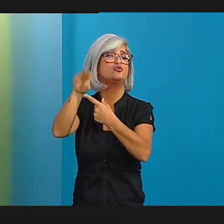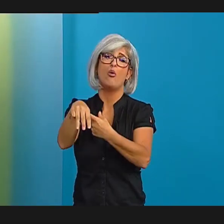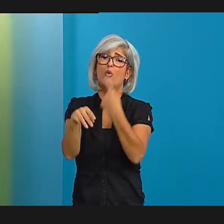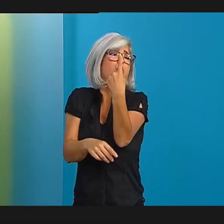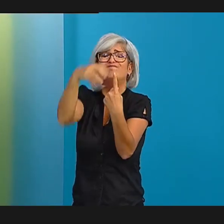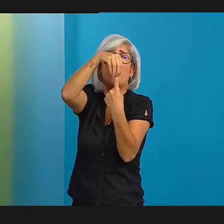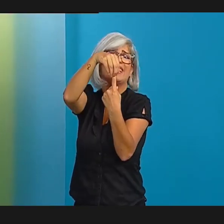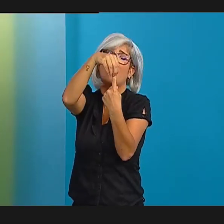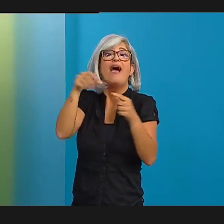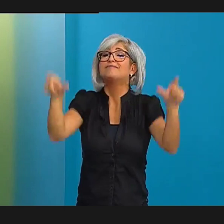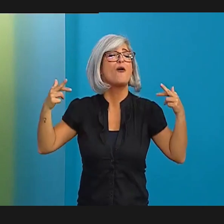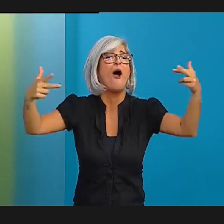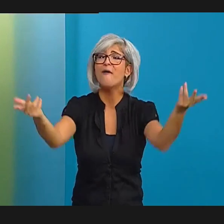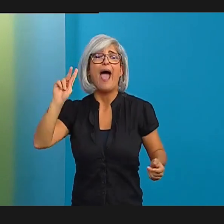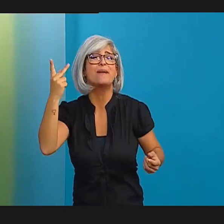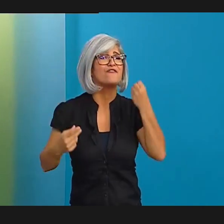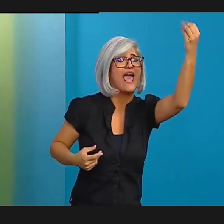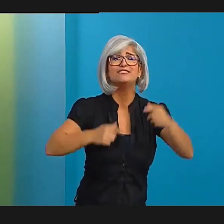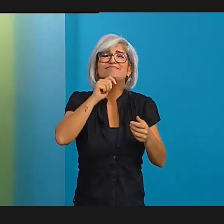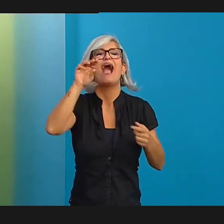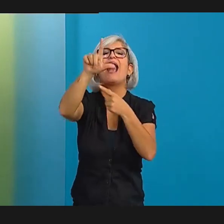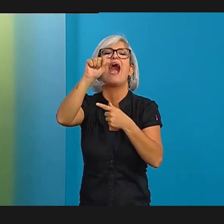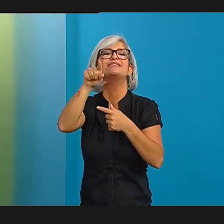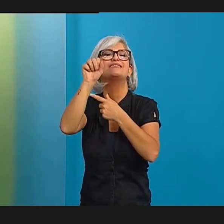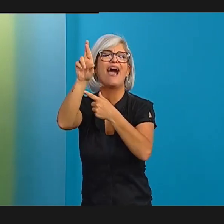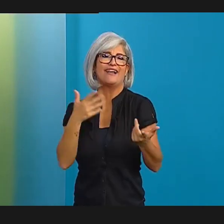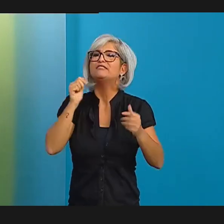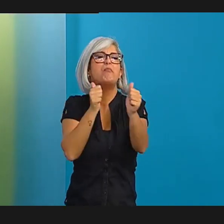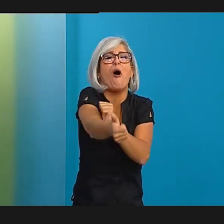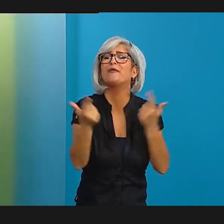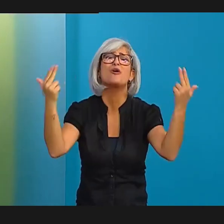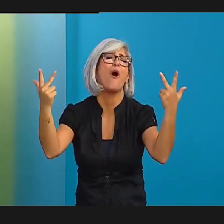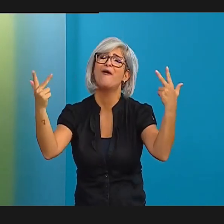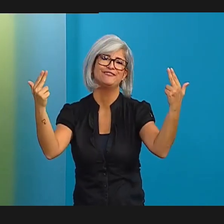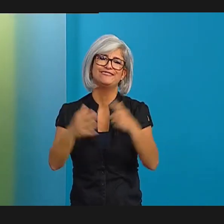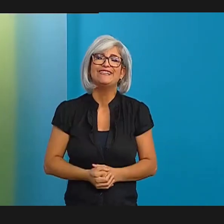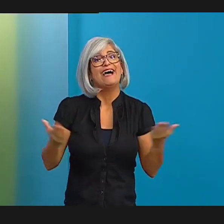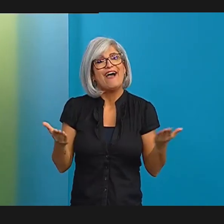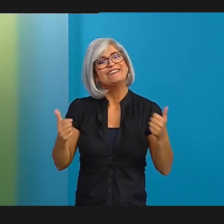Existem sim algumas características parecidas entre a comunidade surda e ouvinte, mas a diferença principal é dada pela língua e pela então o não ouvir.